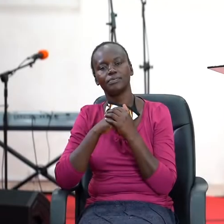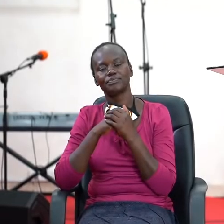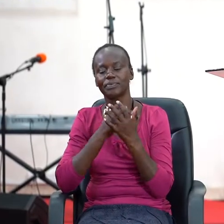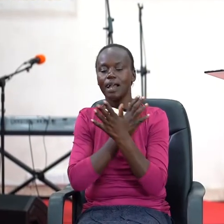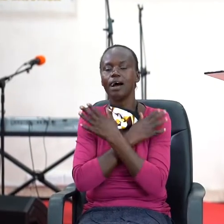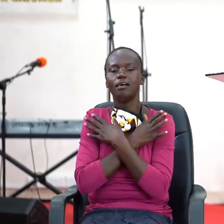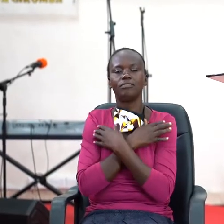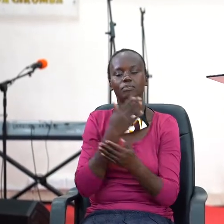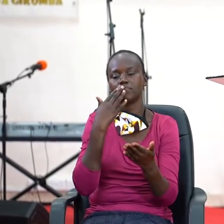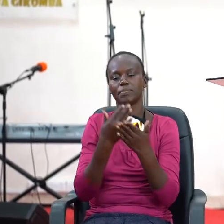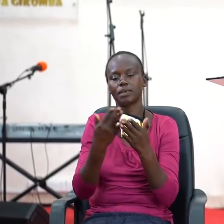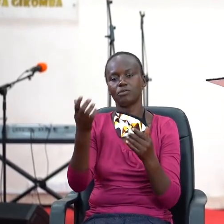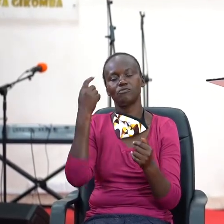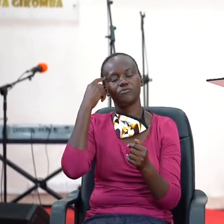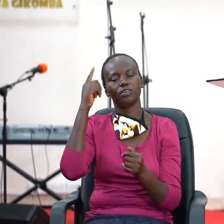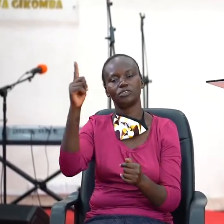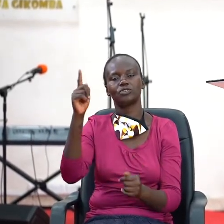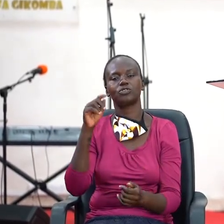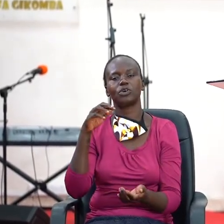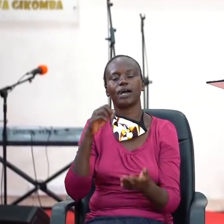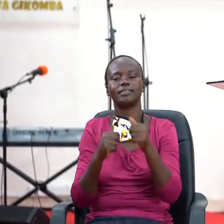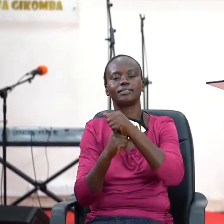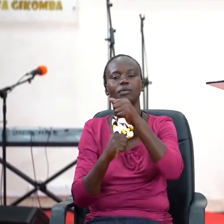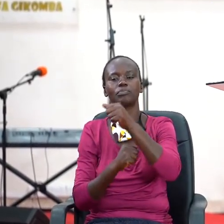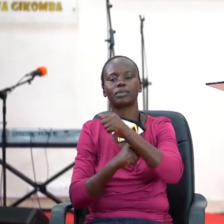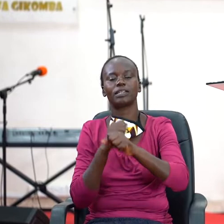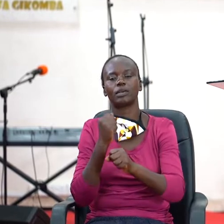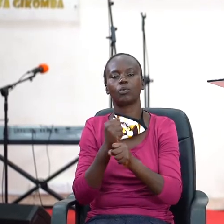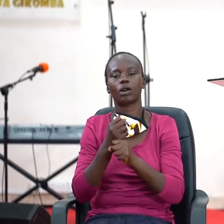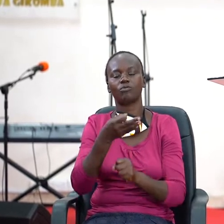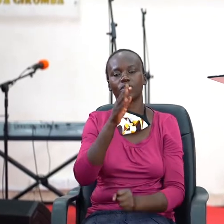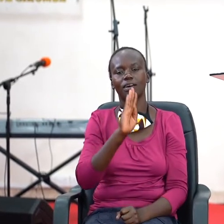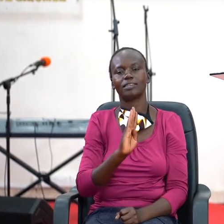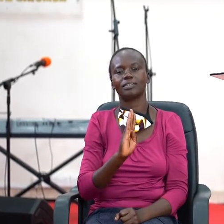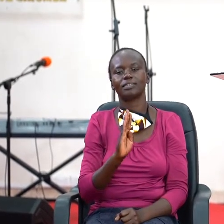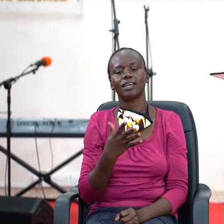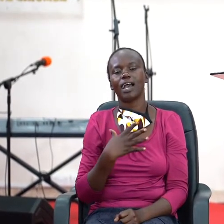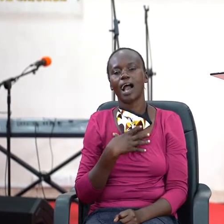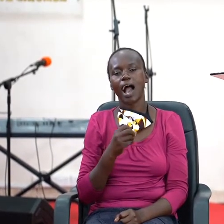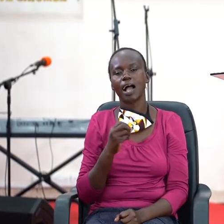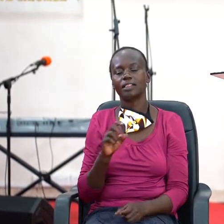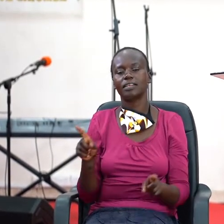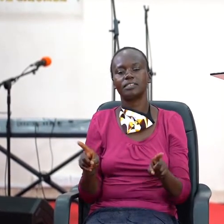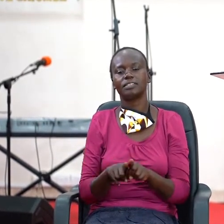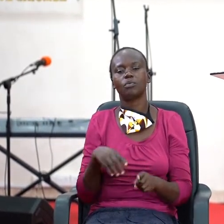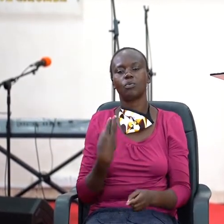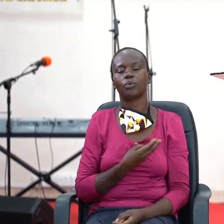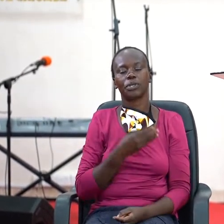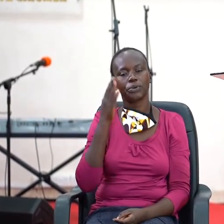Wapenda tunawashukuru kwa vile mmesimama pamoja na kazi ya Bwana na kama vile